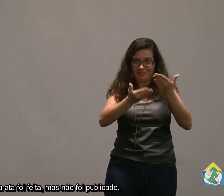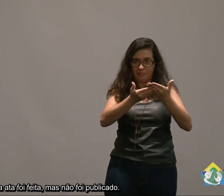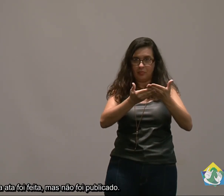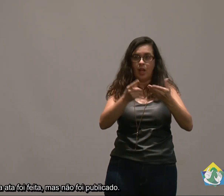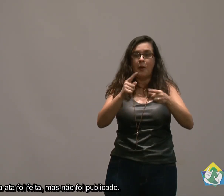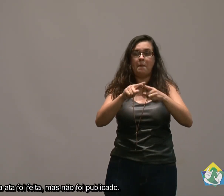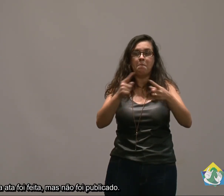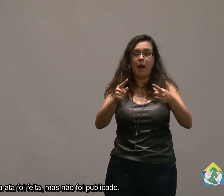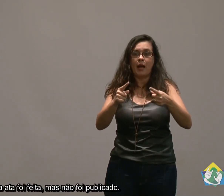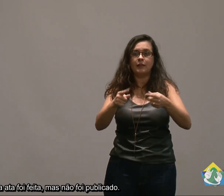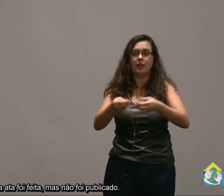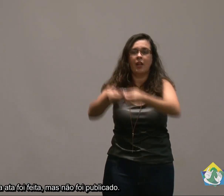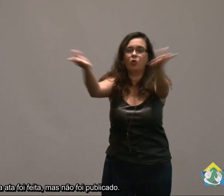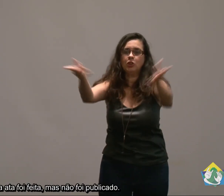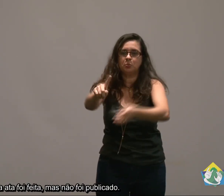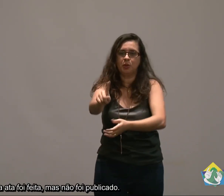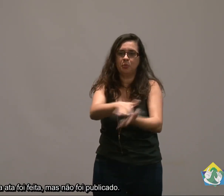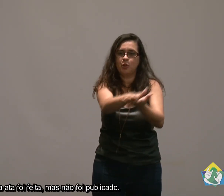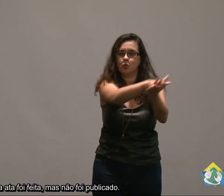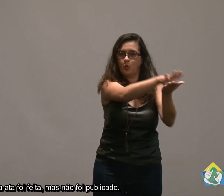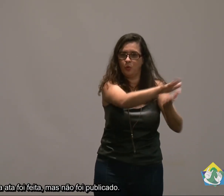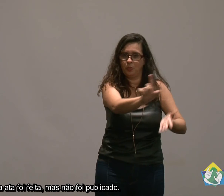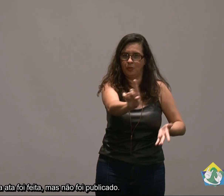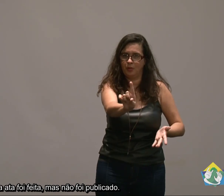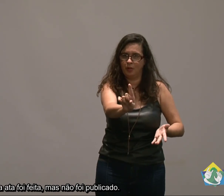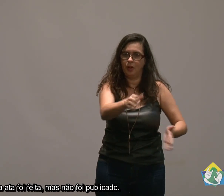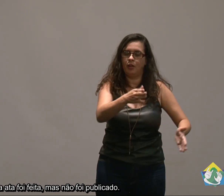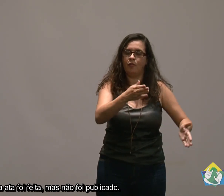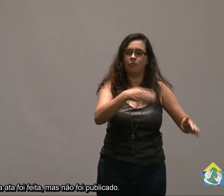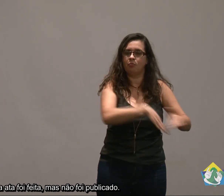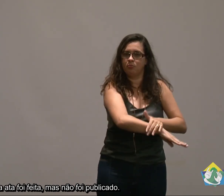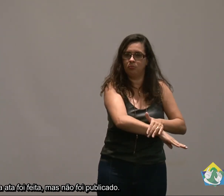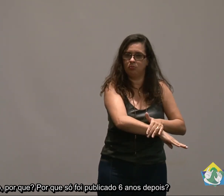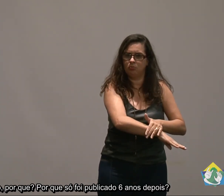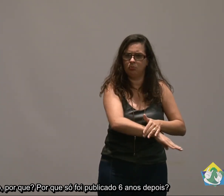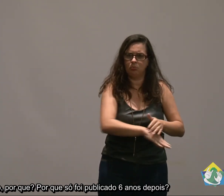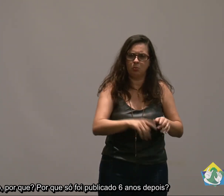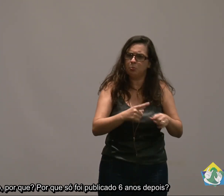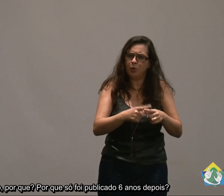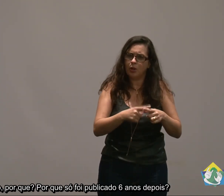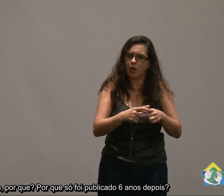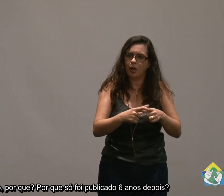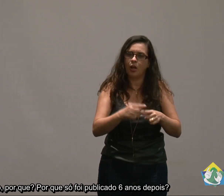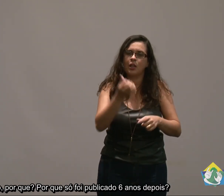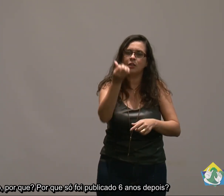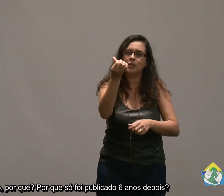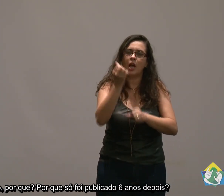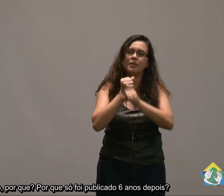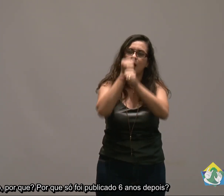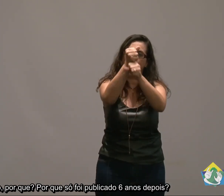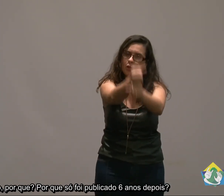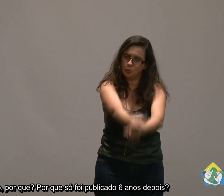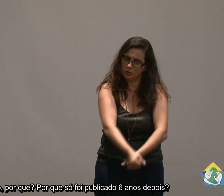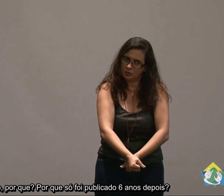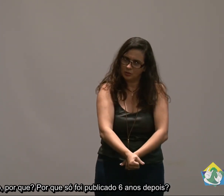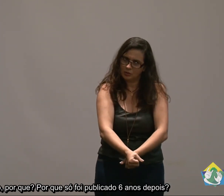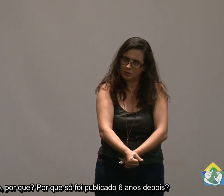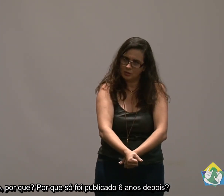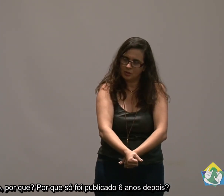mas não foi divulgada não foi publicado ficou guardado por quê? por que só foi publicado